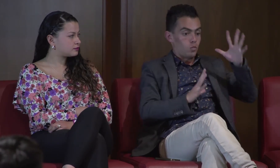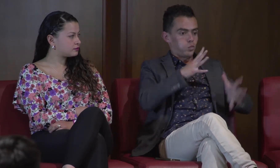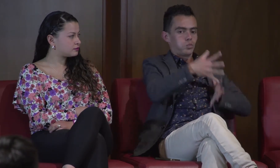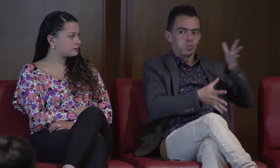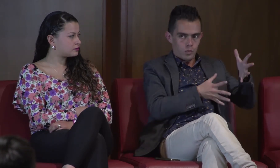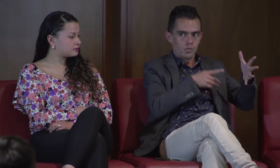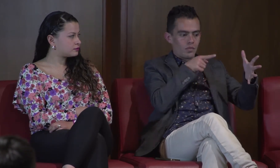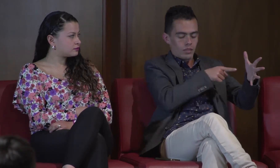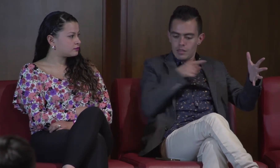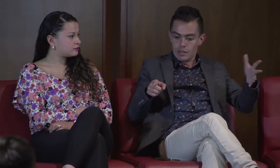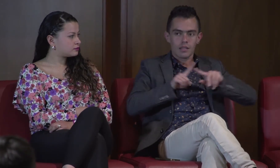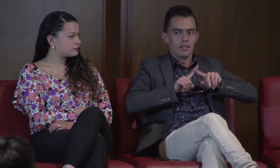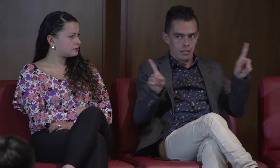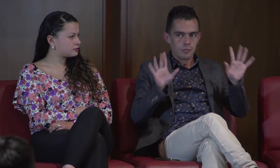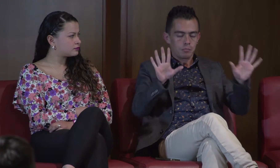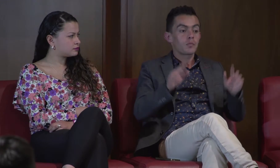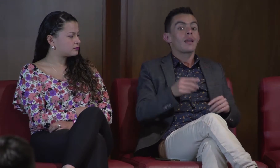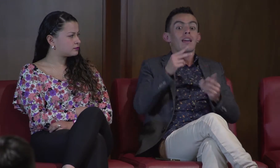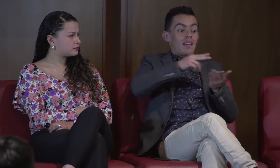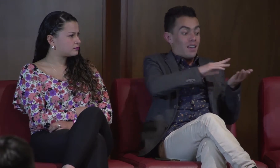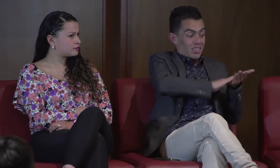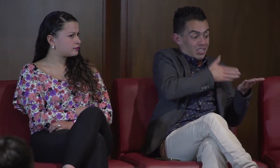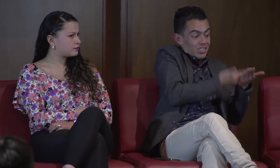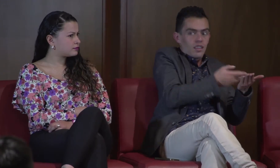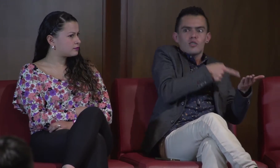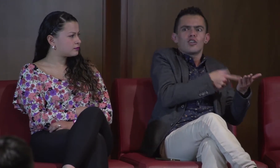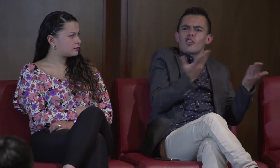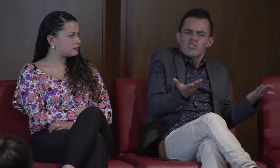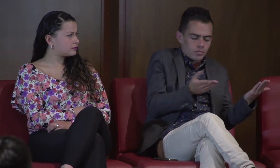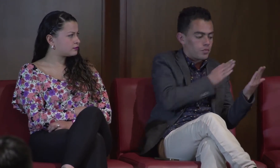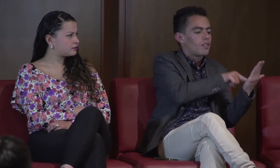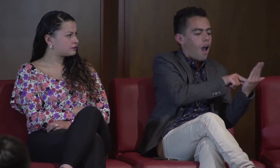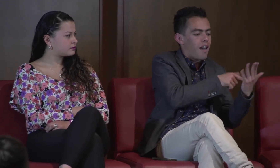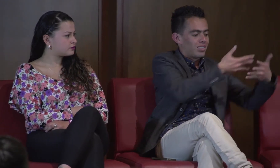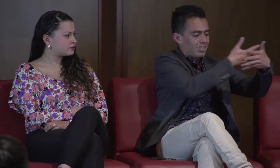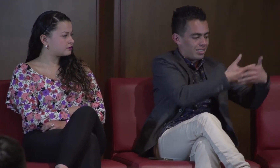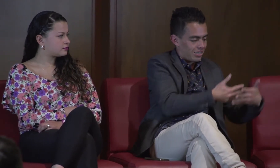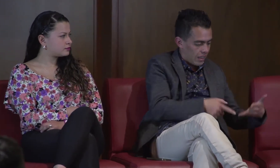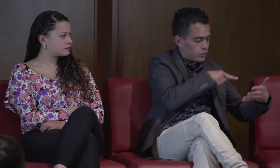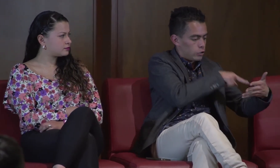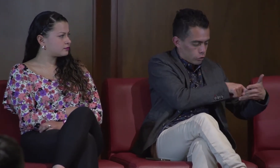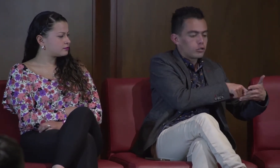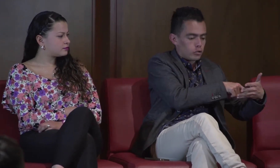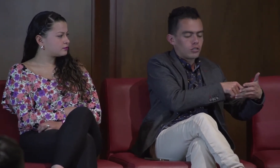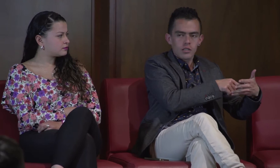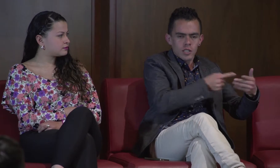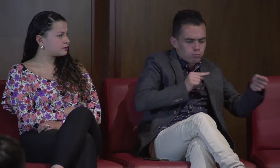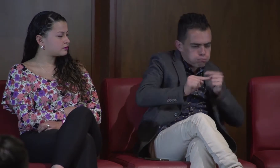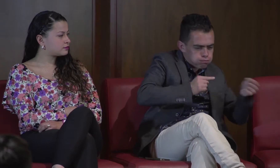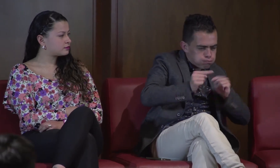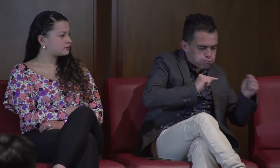o señas, rasgos no manuales, y es tridimensional. Entonces, hacer una traducción de estas dos